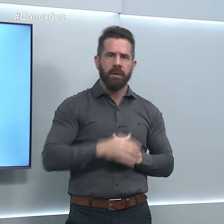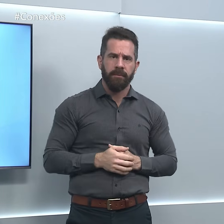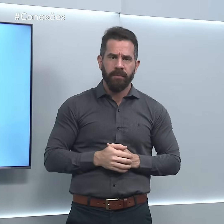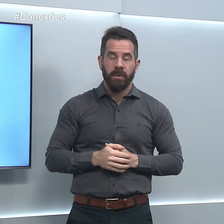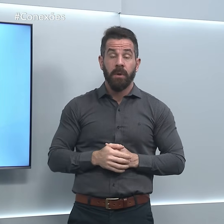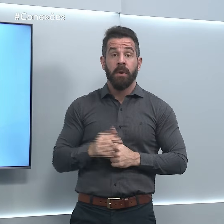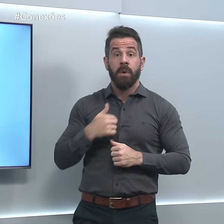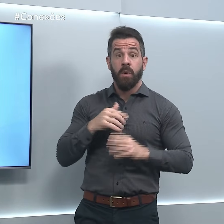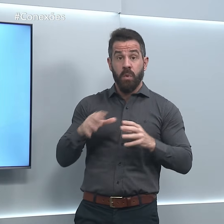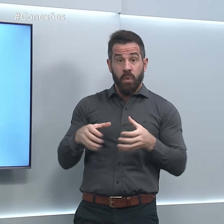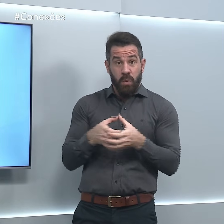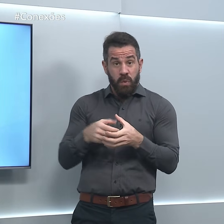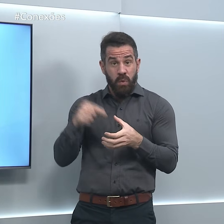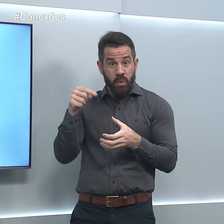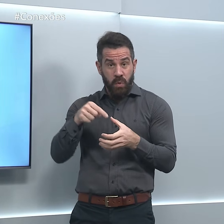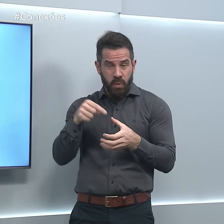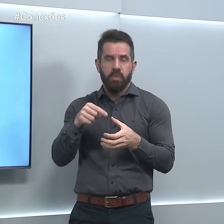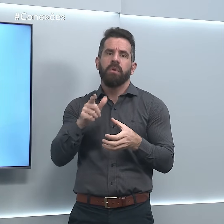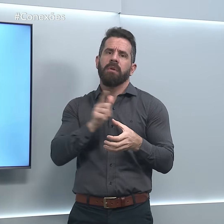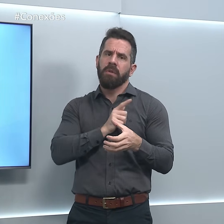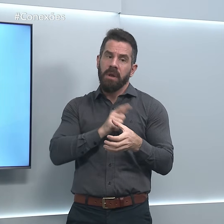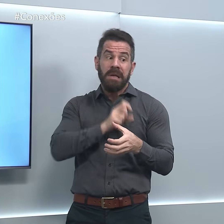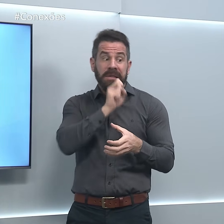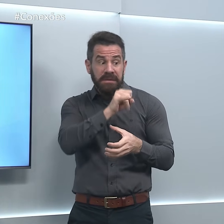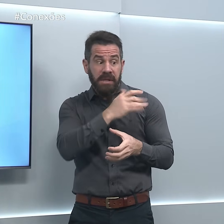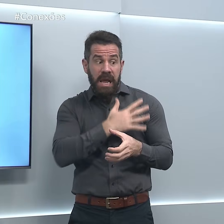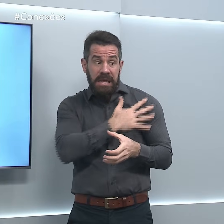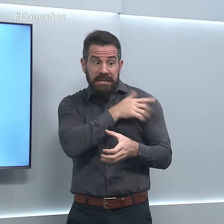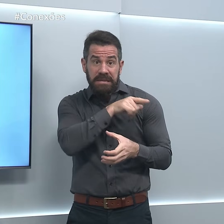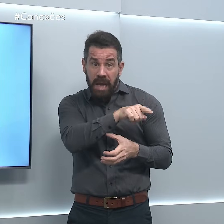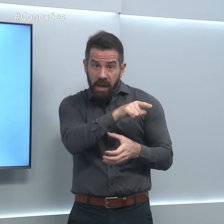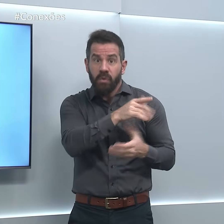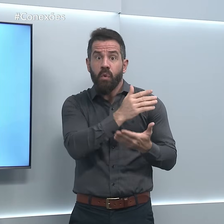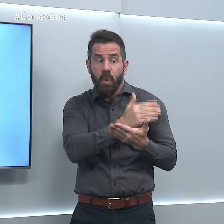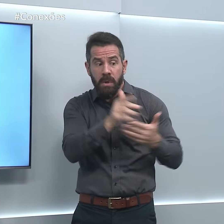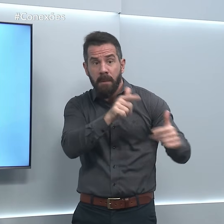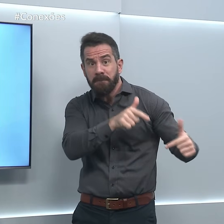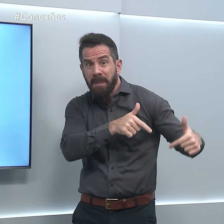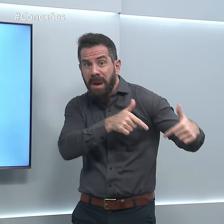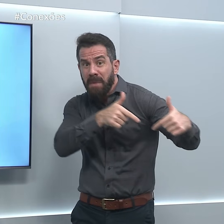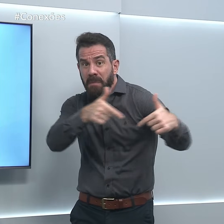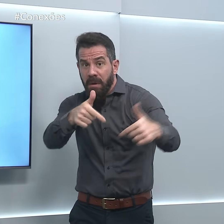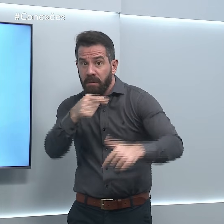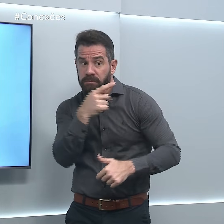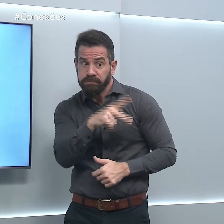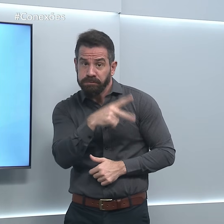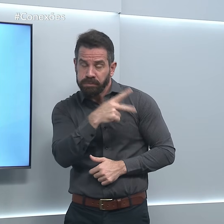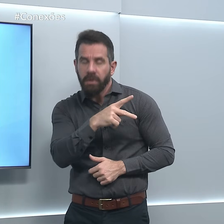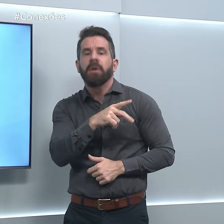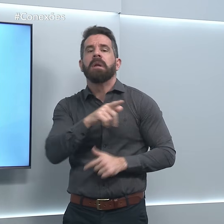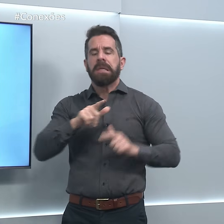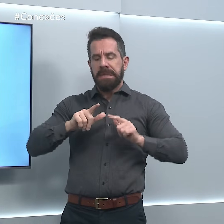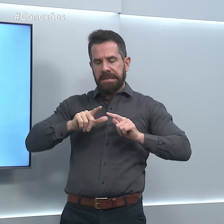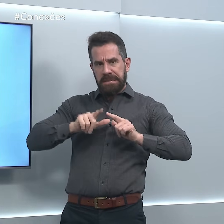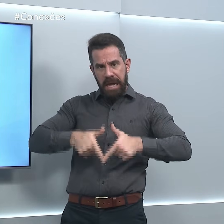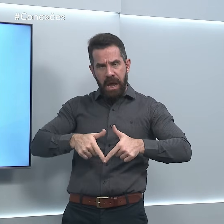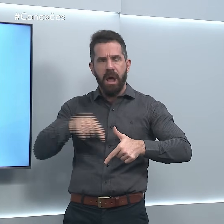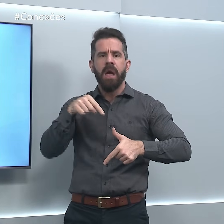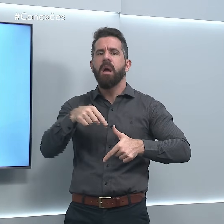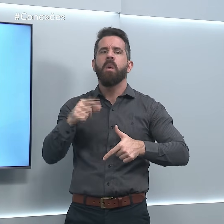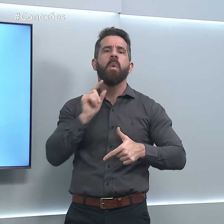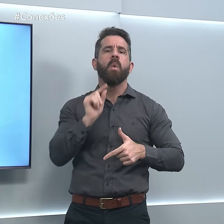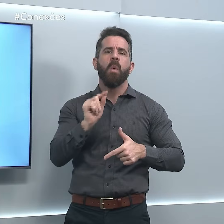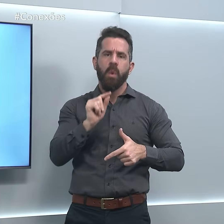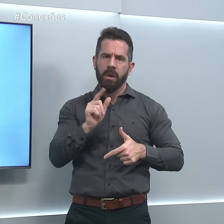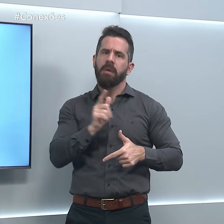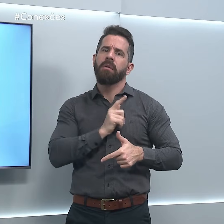se o exército libanês começar a implementar esse plano dos Estados Unidos, Israel consideraria